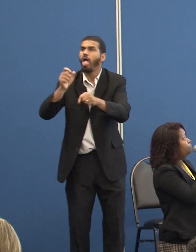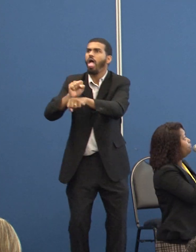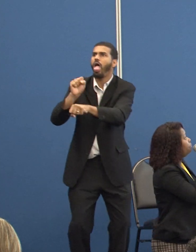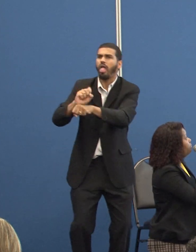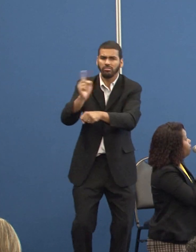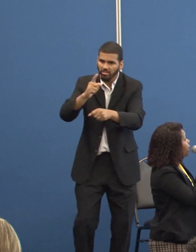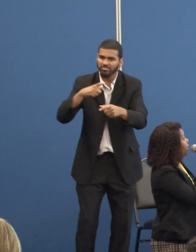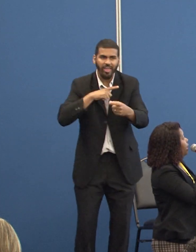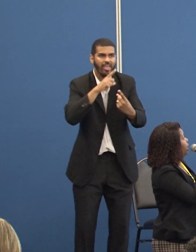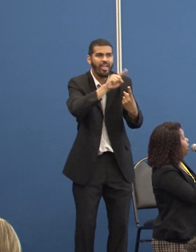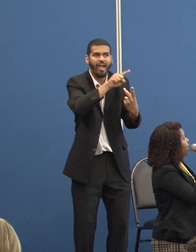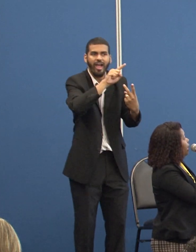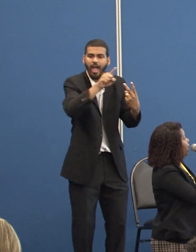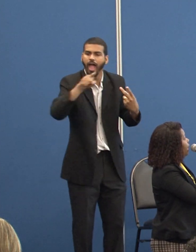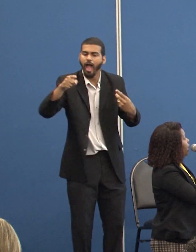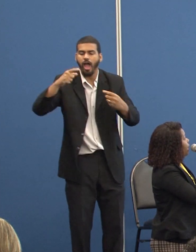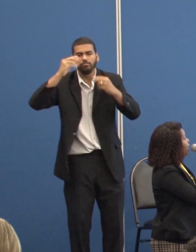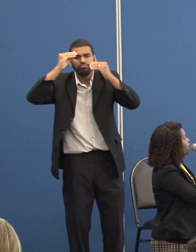conceito.